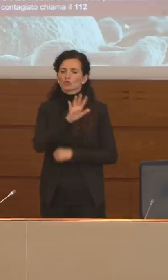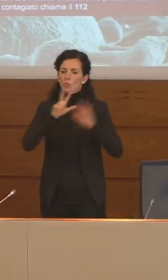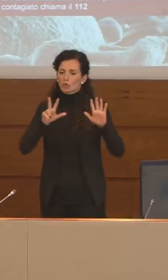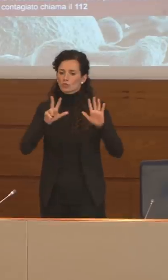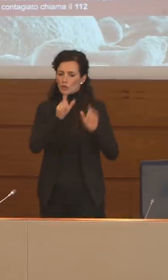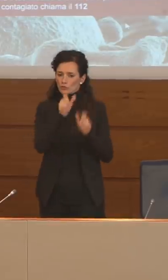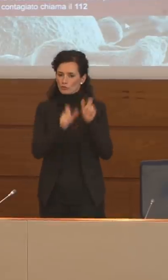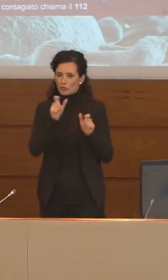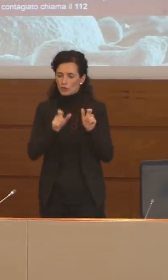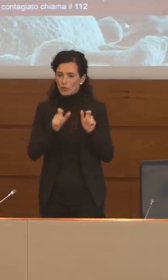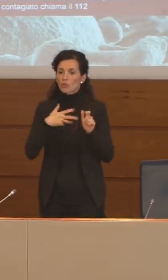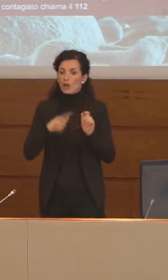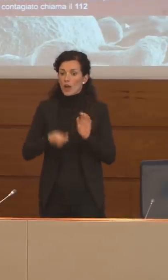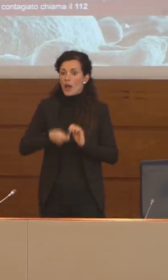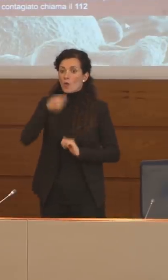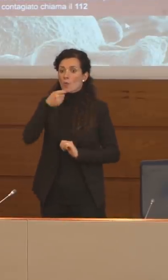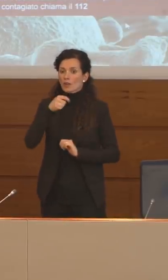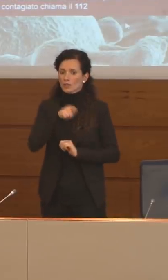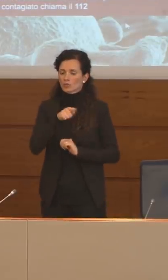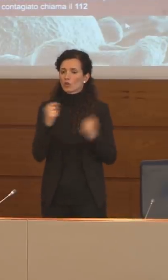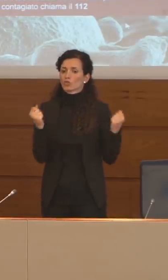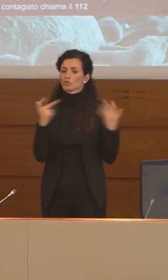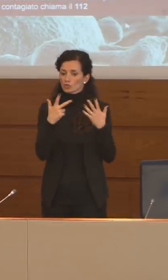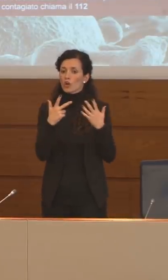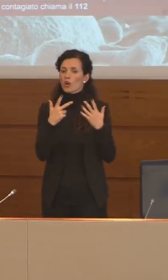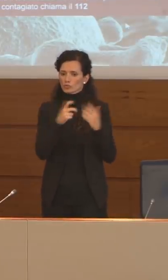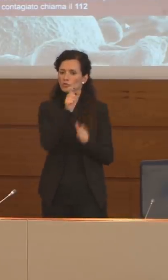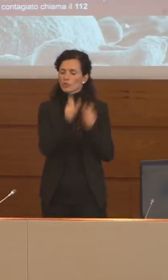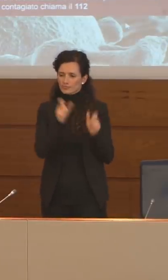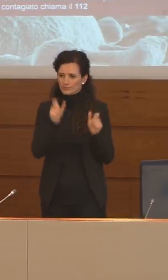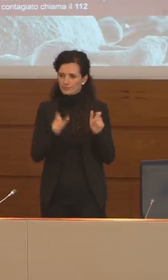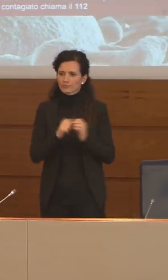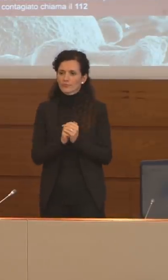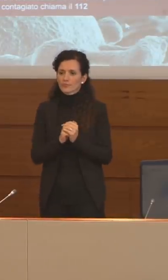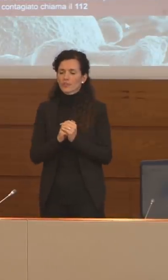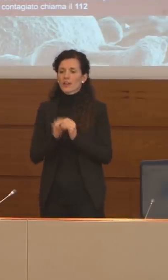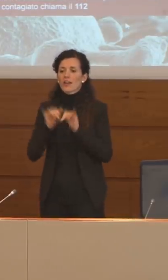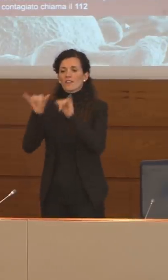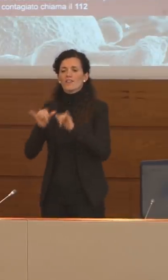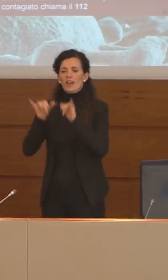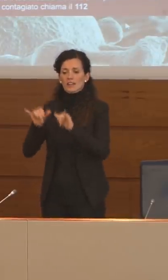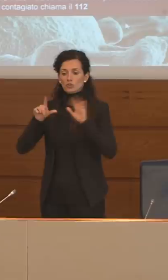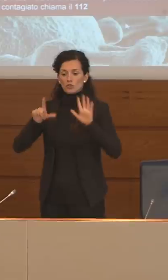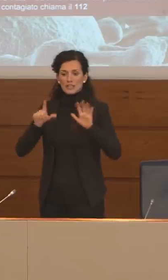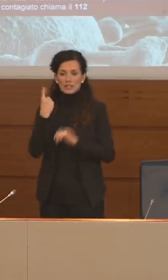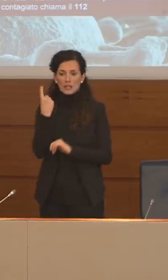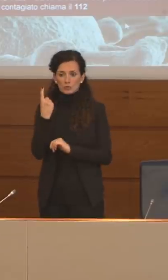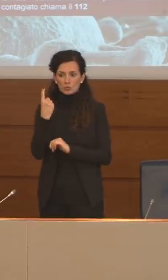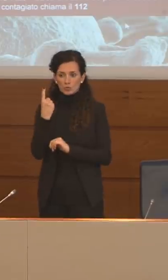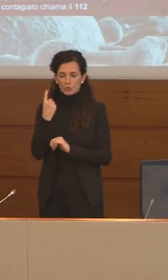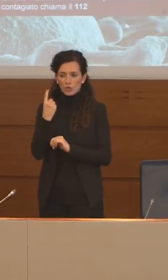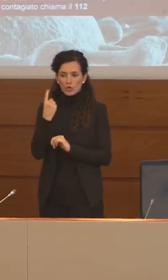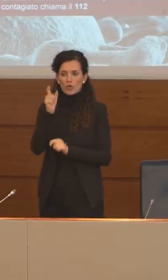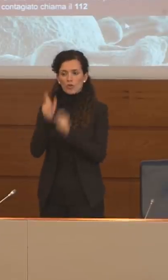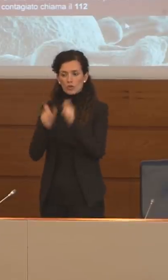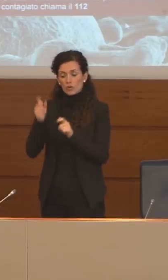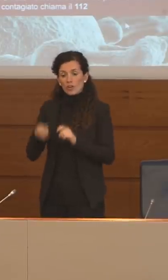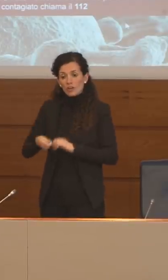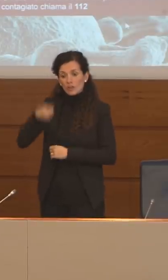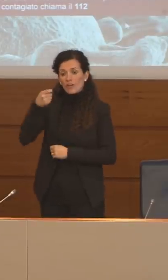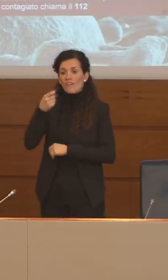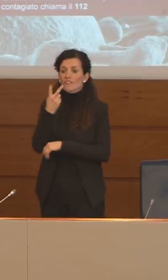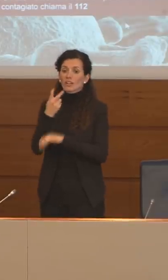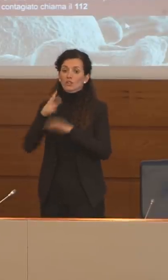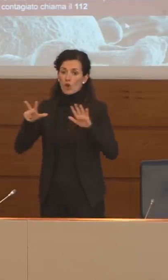casi con un incremento di diciotto casi il veneto 71 casi con un incremento di 28